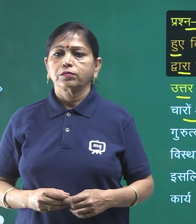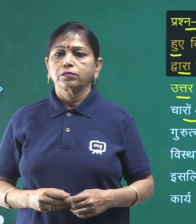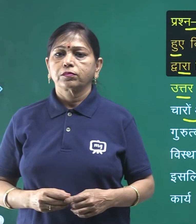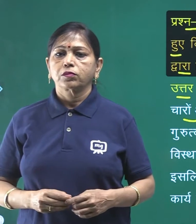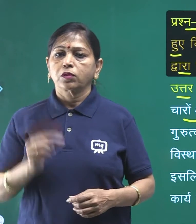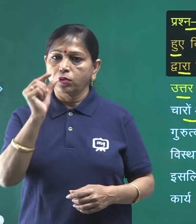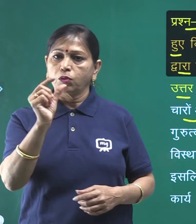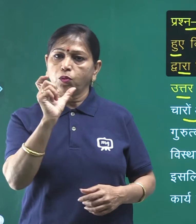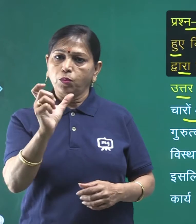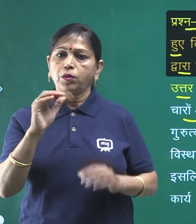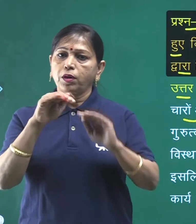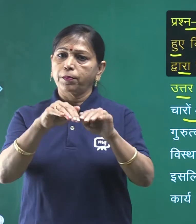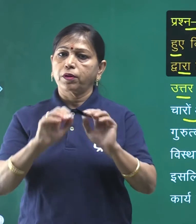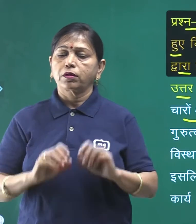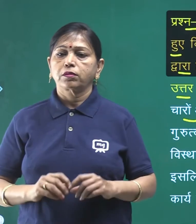उपग्रह पर